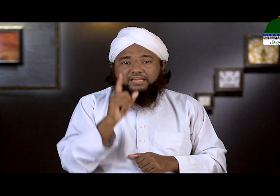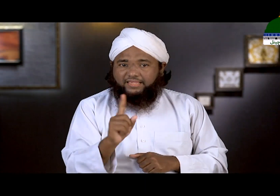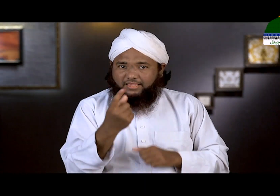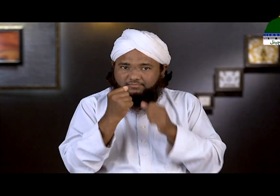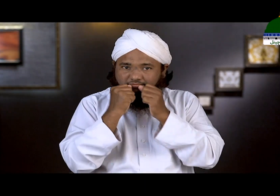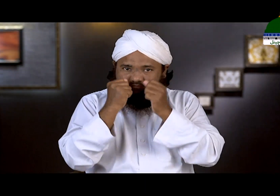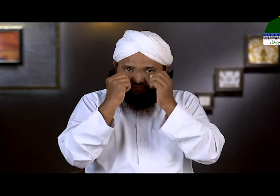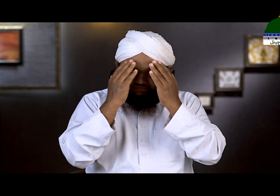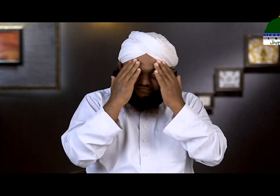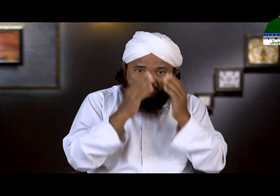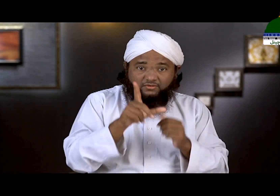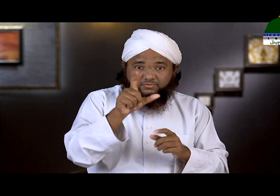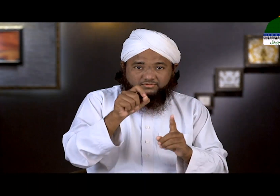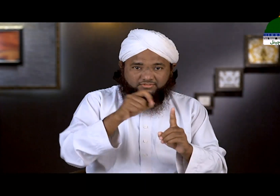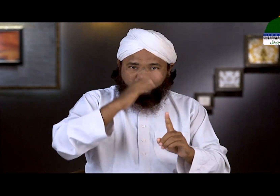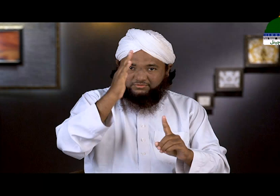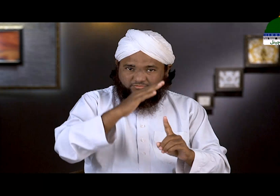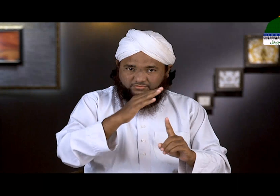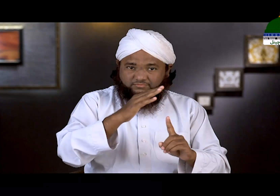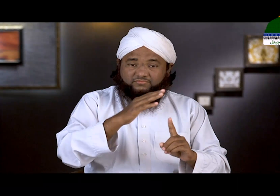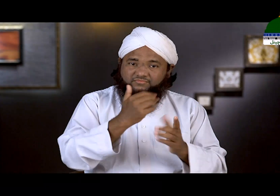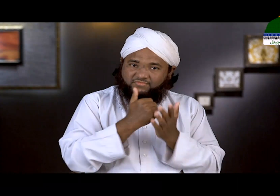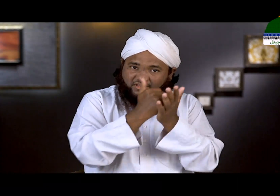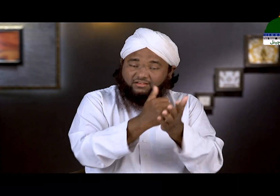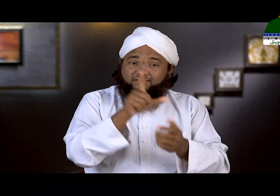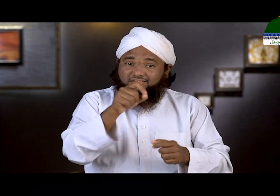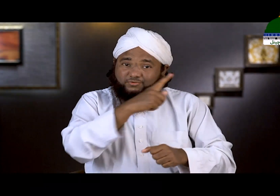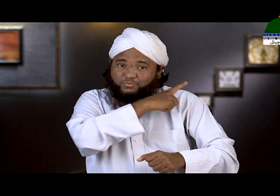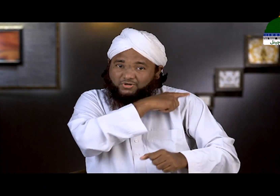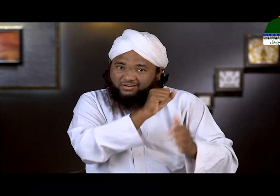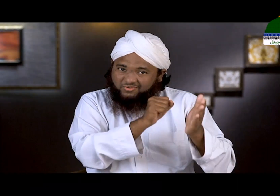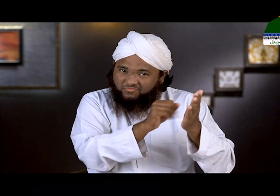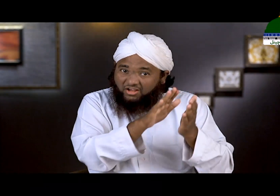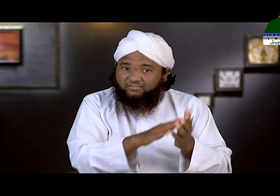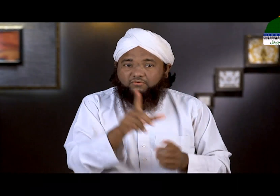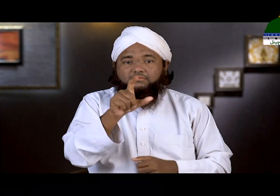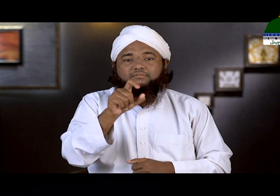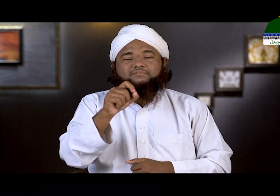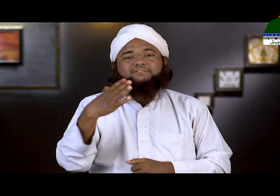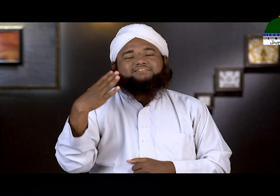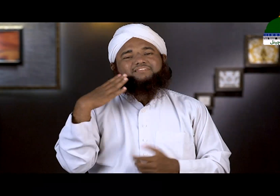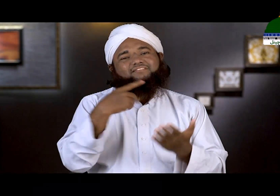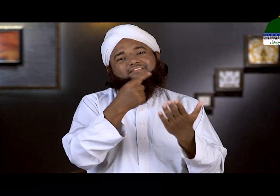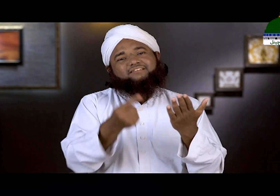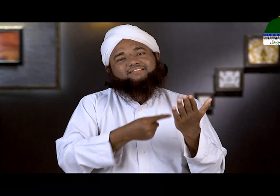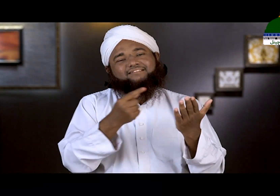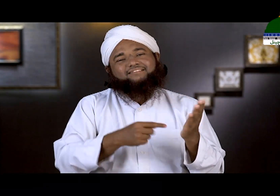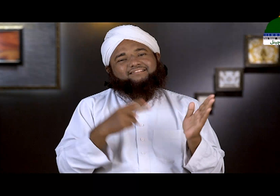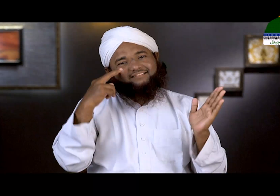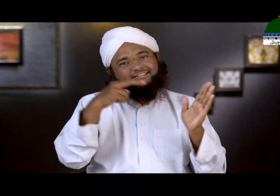رحمتیں نازل فرماتا ہے، اس کے 10 گناہ معاف کر دیے جاتے ہیں، اس کے لیے 10 نیکیاں لکھی جاتی ہیں، اس کے